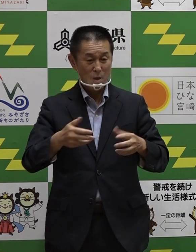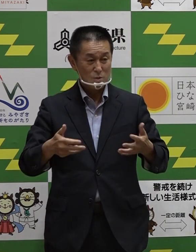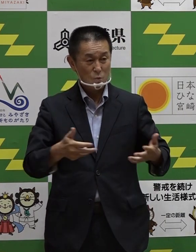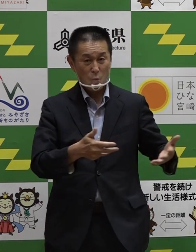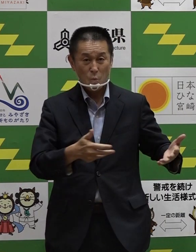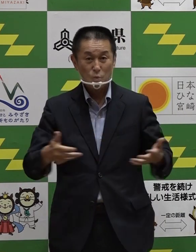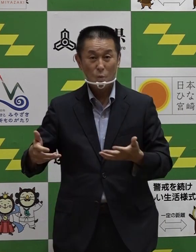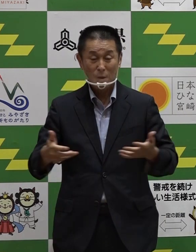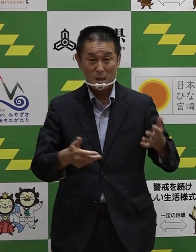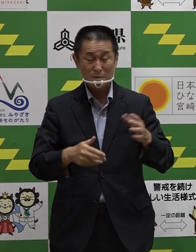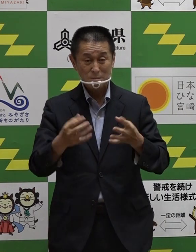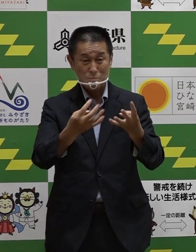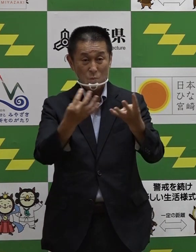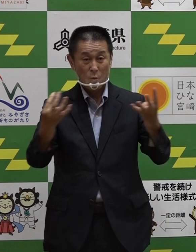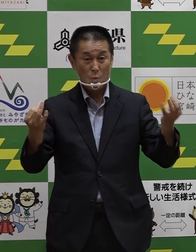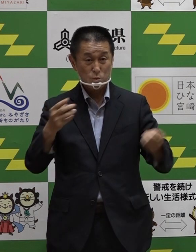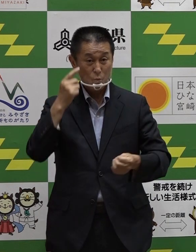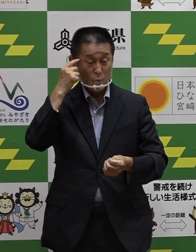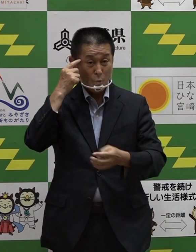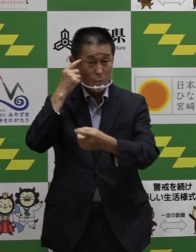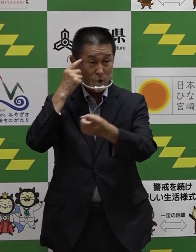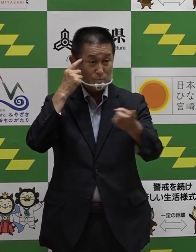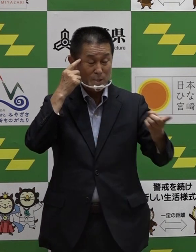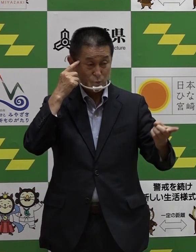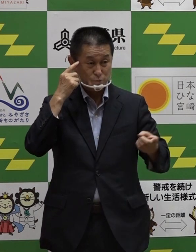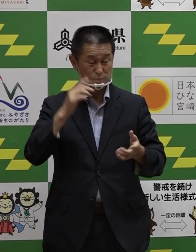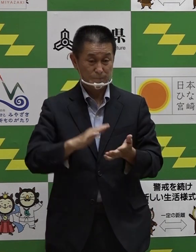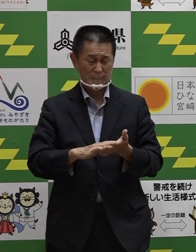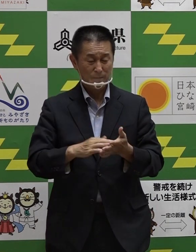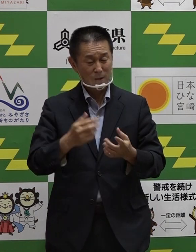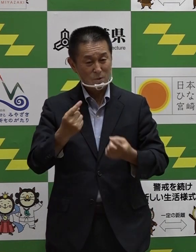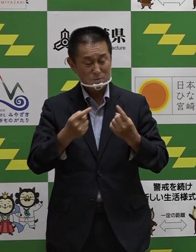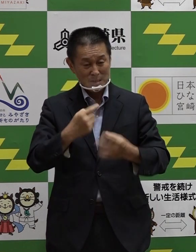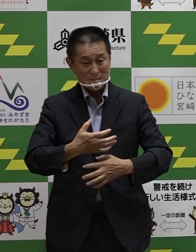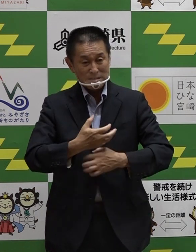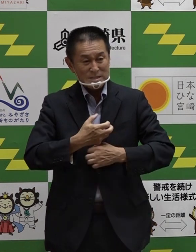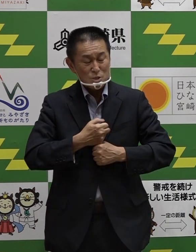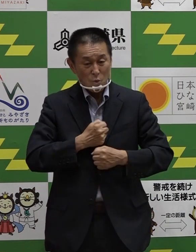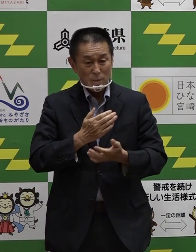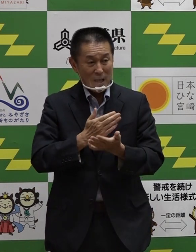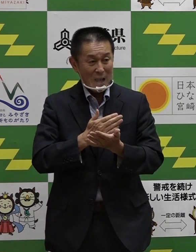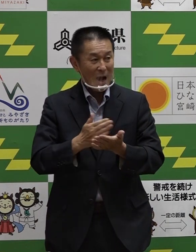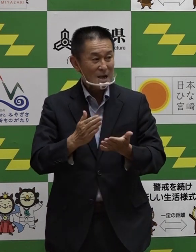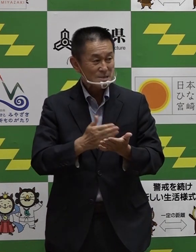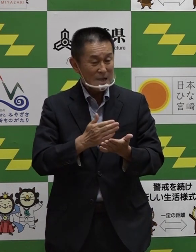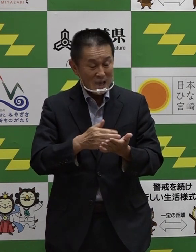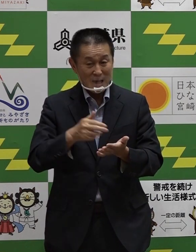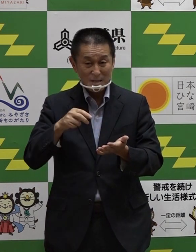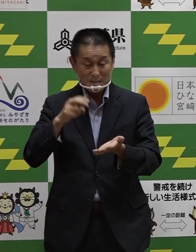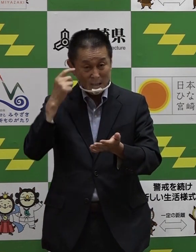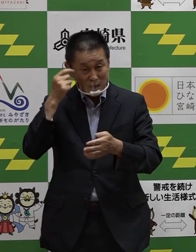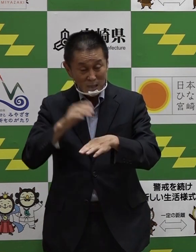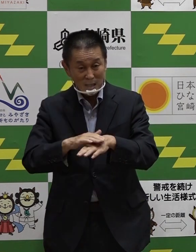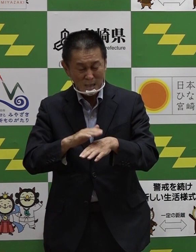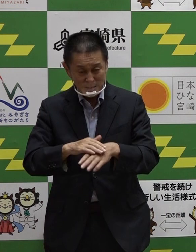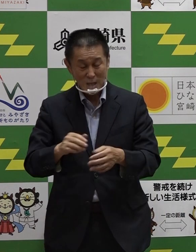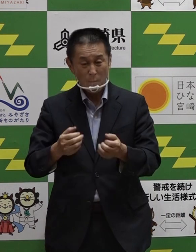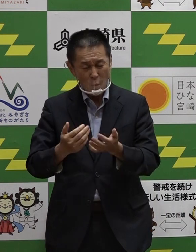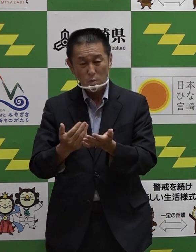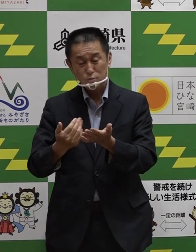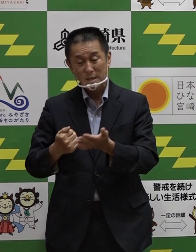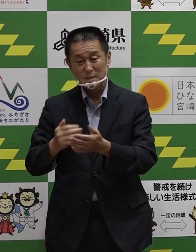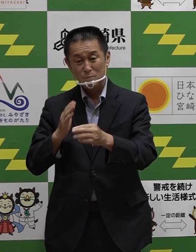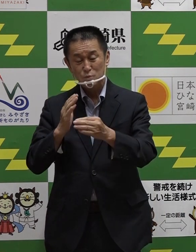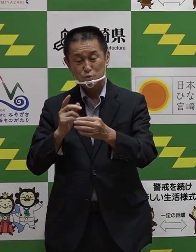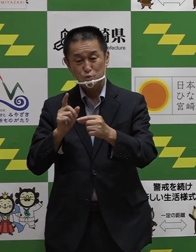っておられる方も多いというふうに思います。どちらかというと、慎重な判断、スタンスでですね、すでに中止